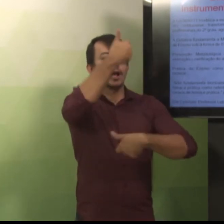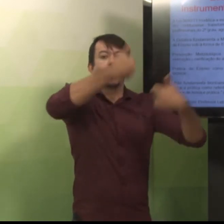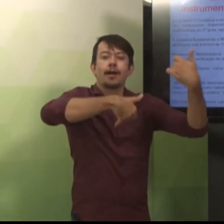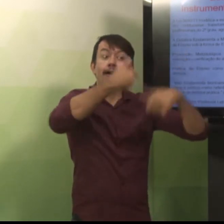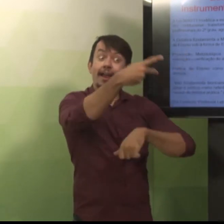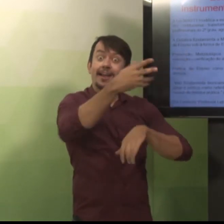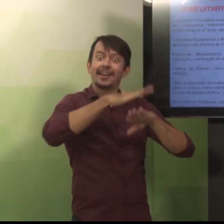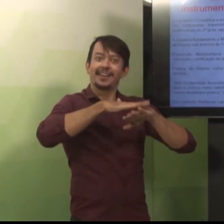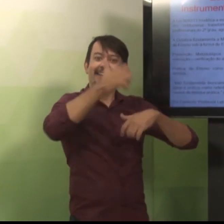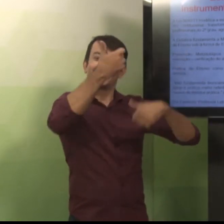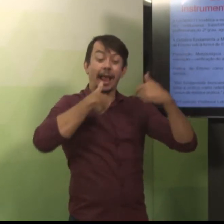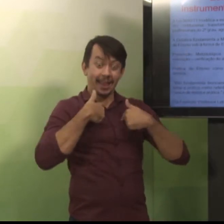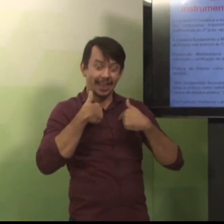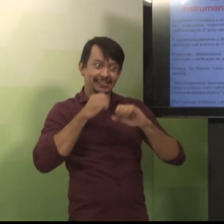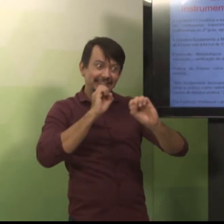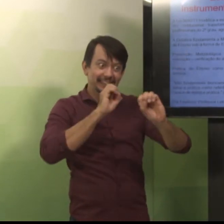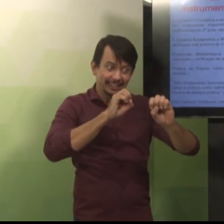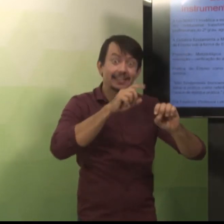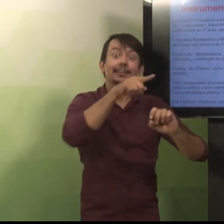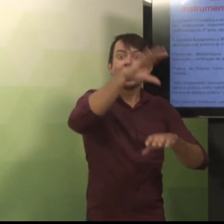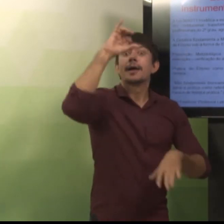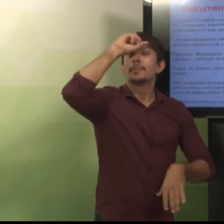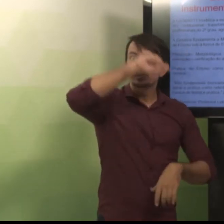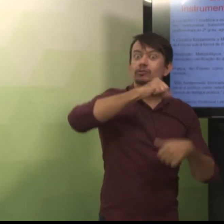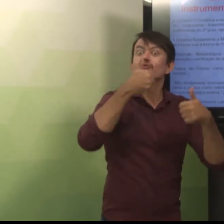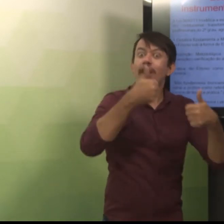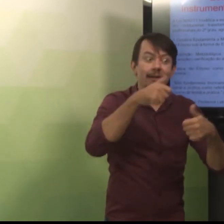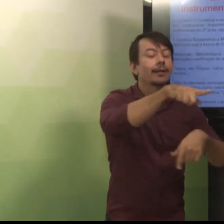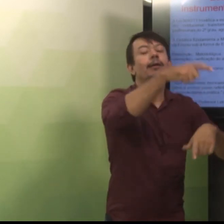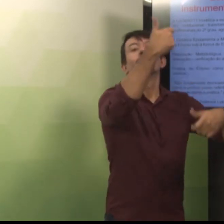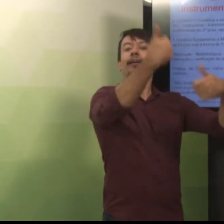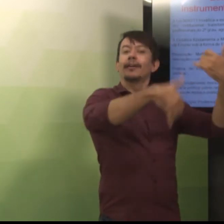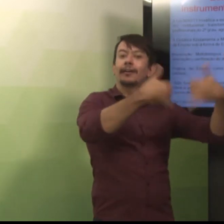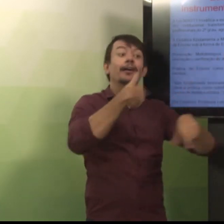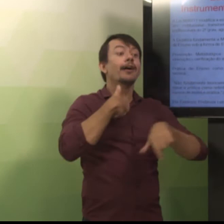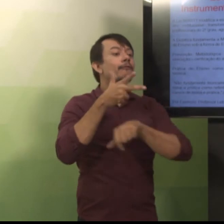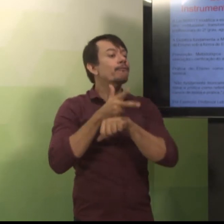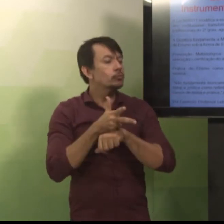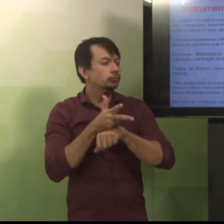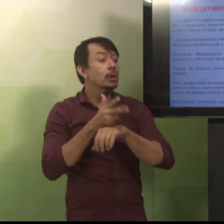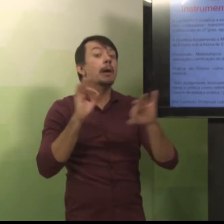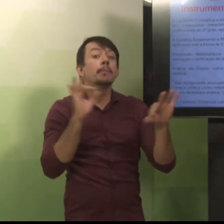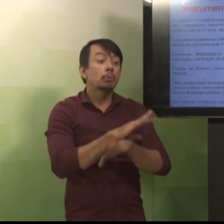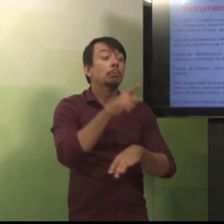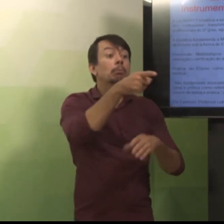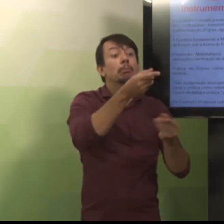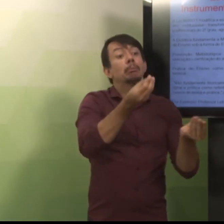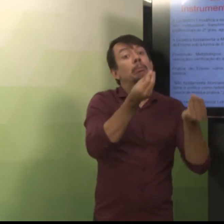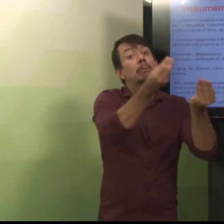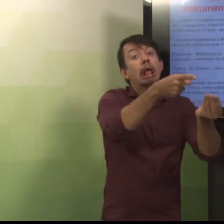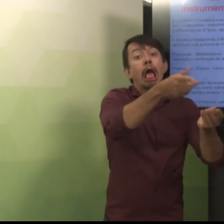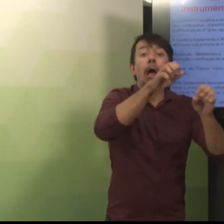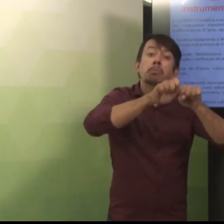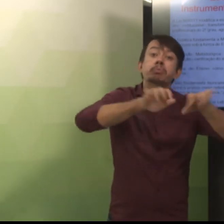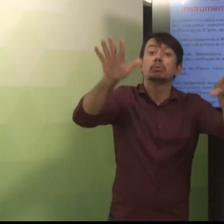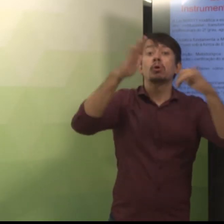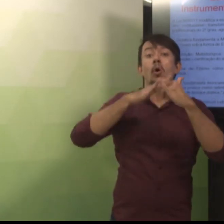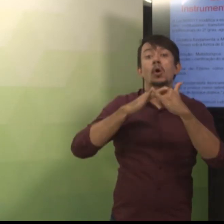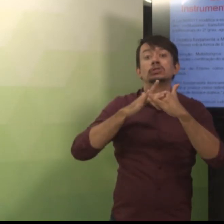e ele vai explicar sobre o vídeo. Aí eu vou perceber se ele aprendeu. Então percebam. E ele pode